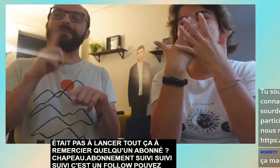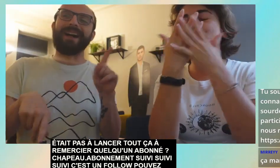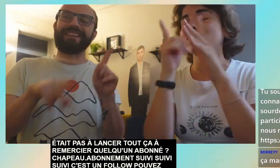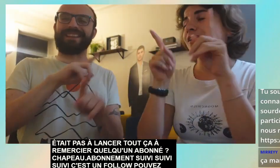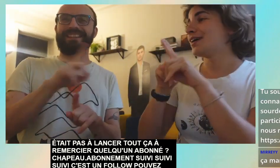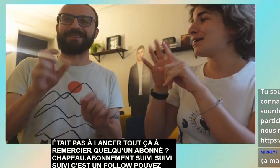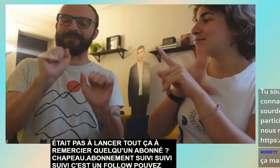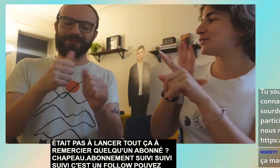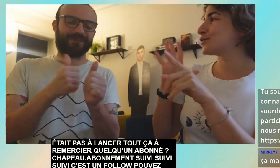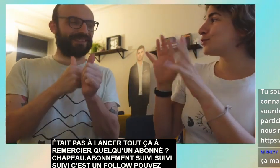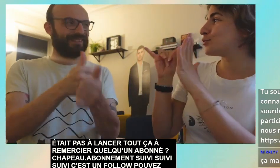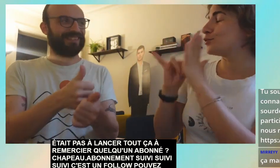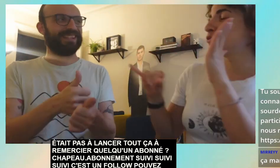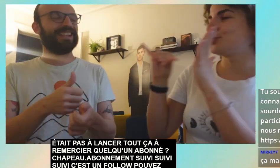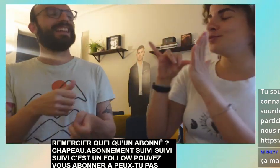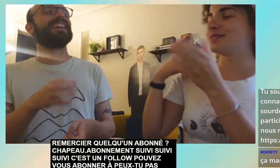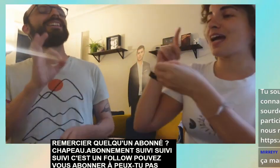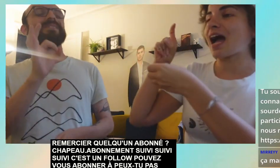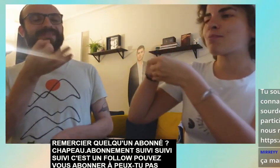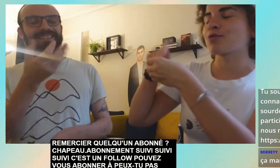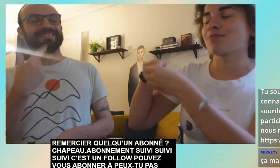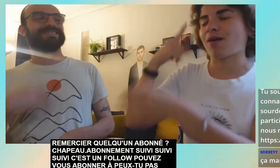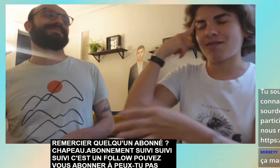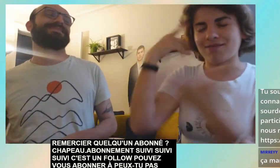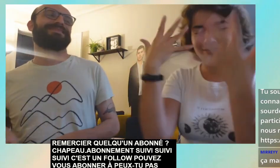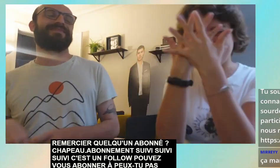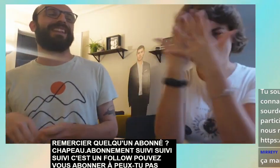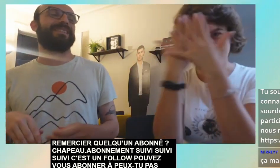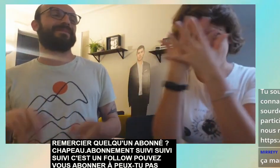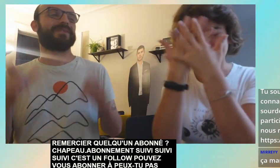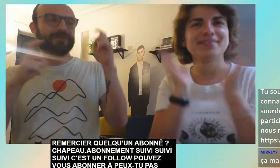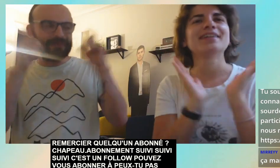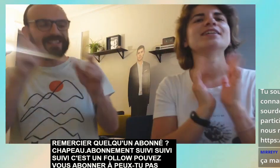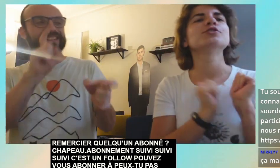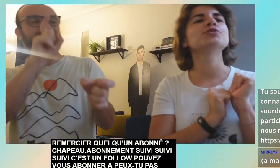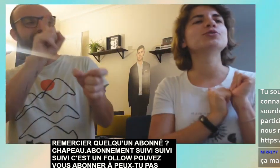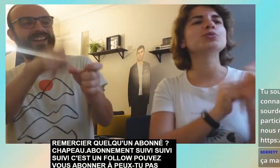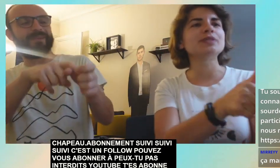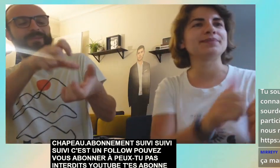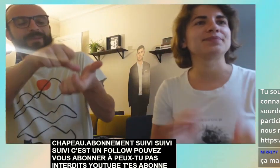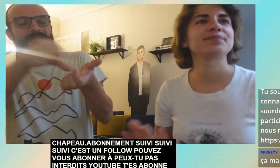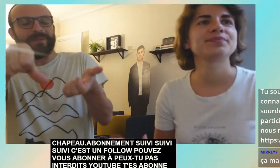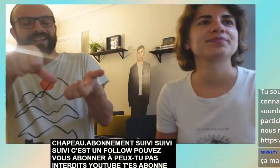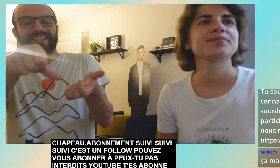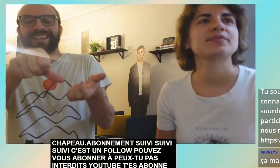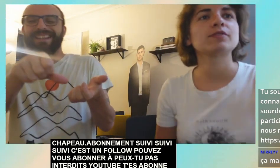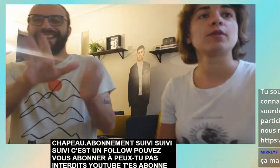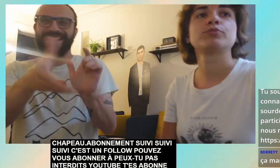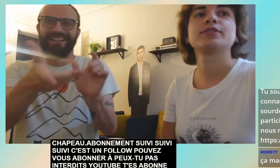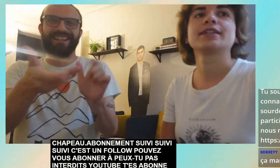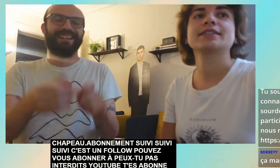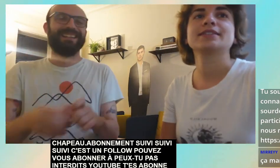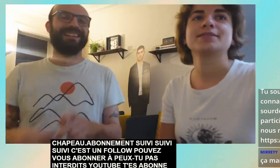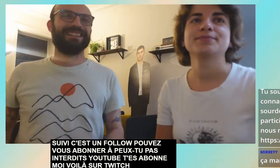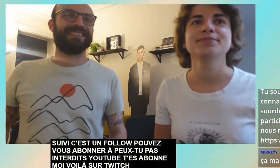pas interdit, mais vous parce pouvez que suivre. YouTube, c'est abonnement. Voilà. Sur Twitch, l'abonnement on paye. Ouais, putain.